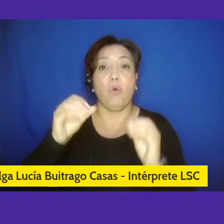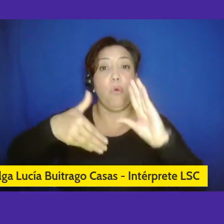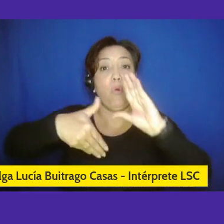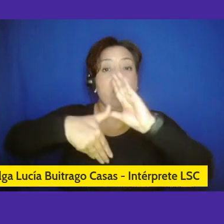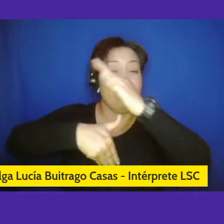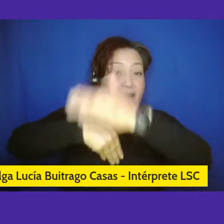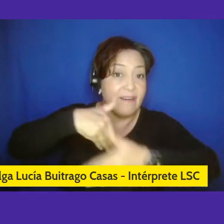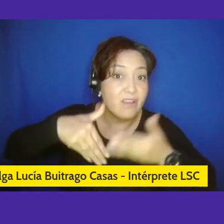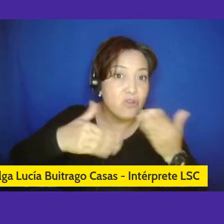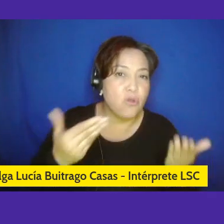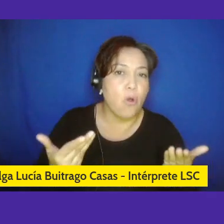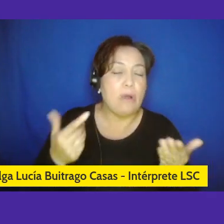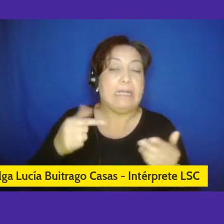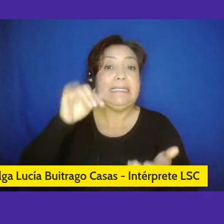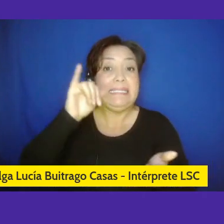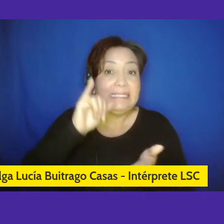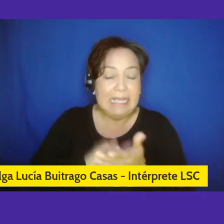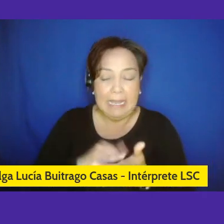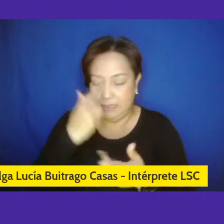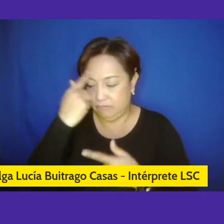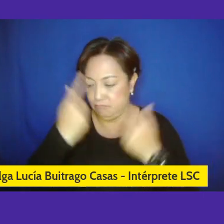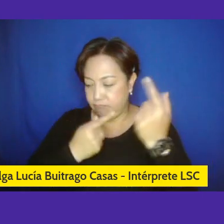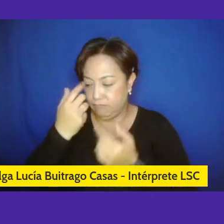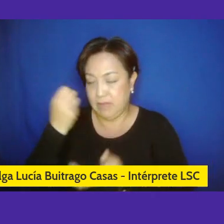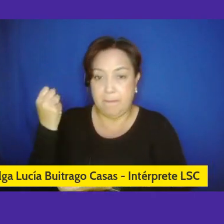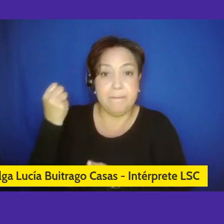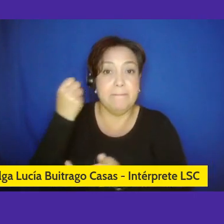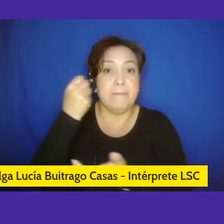presupuesto. Por ejemplo, ahora